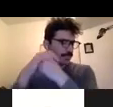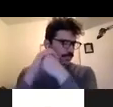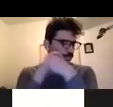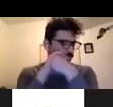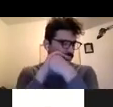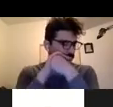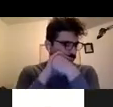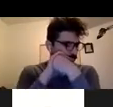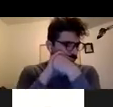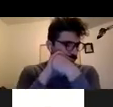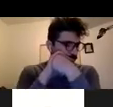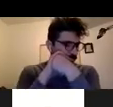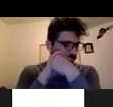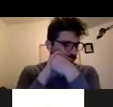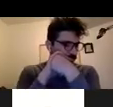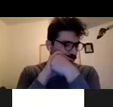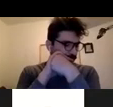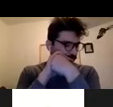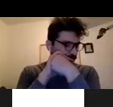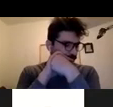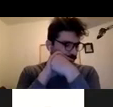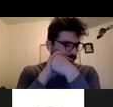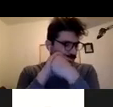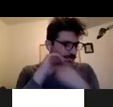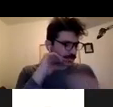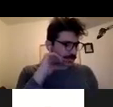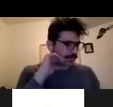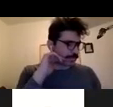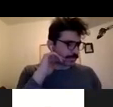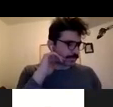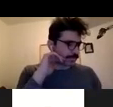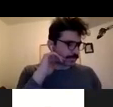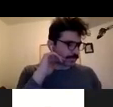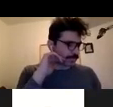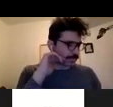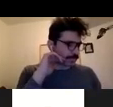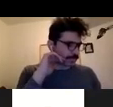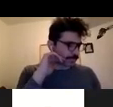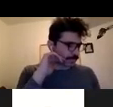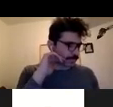muy importante ir reconociendo aquellos aspectos.